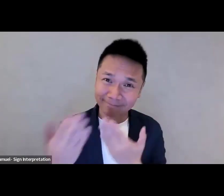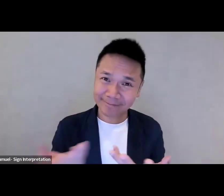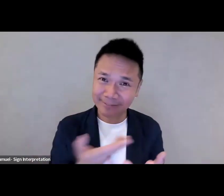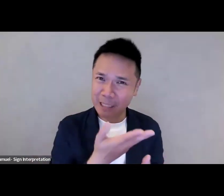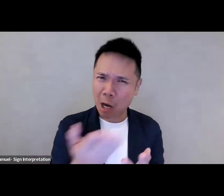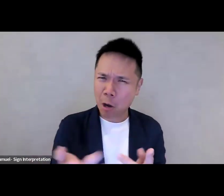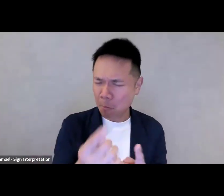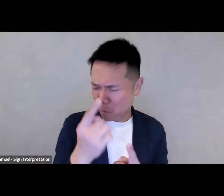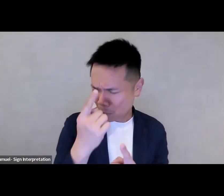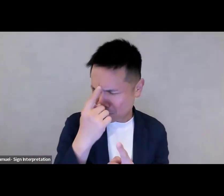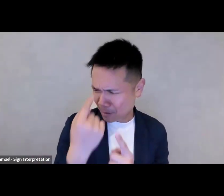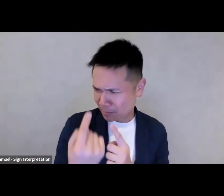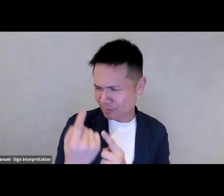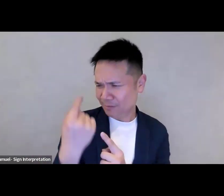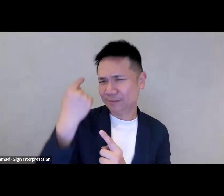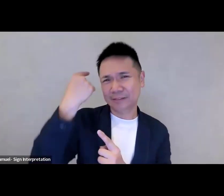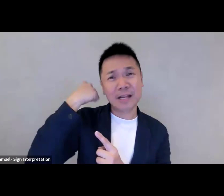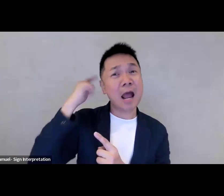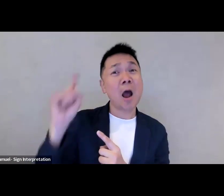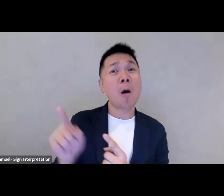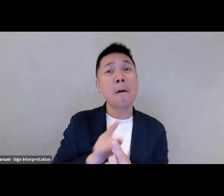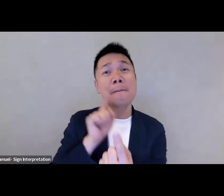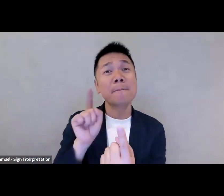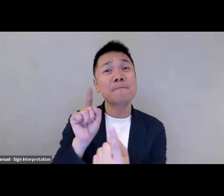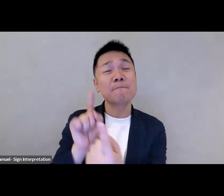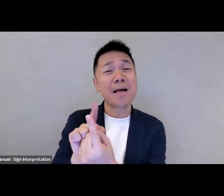纪念会，也